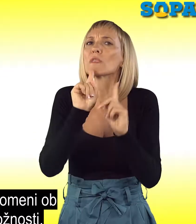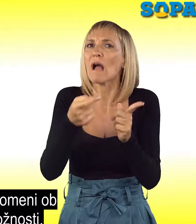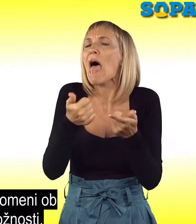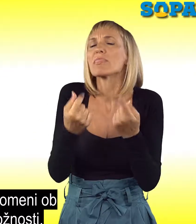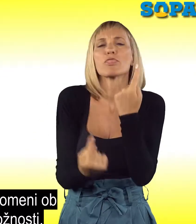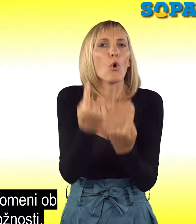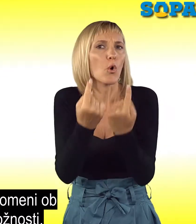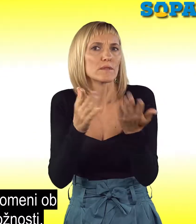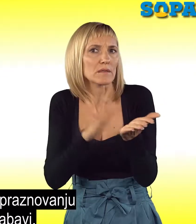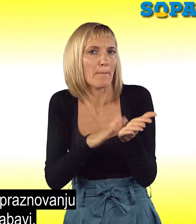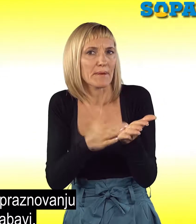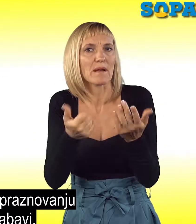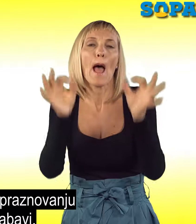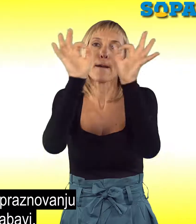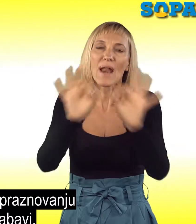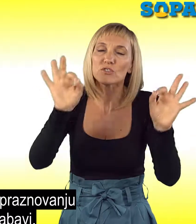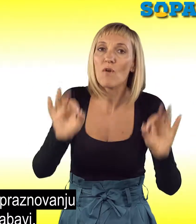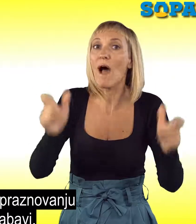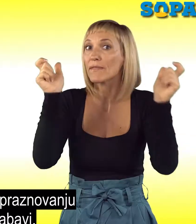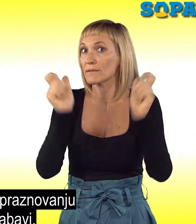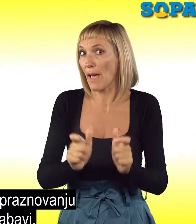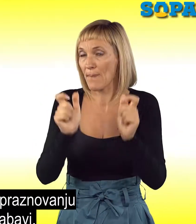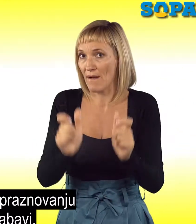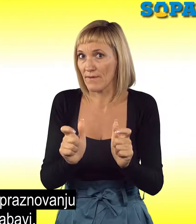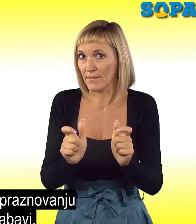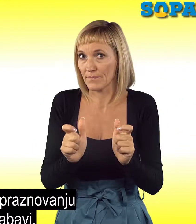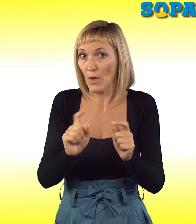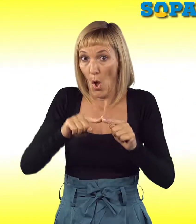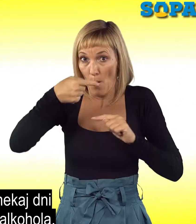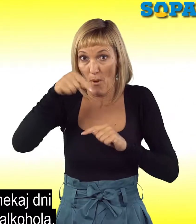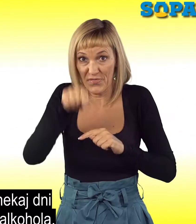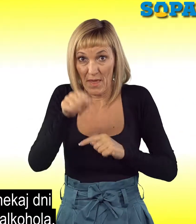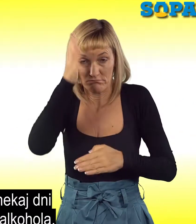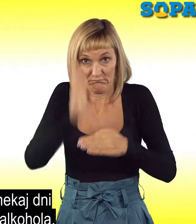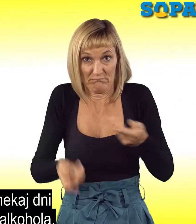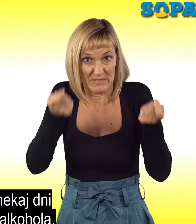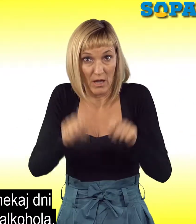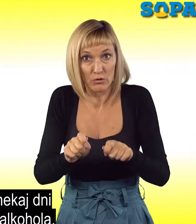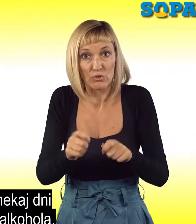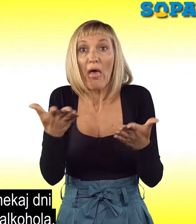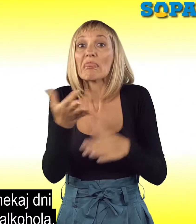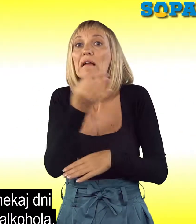priložnosti, na primer na praznovanju ali na zabavi. Po priliki nekaj dni ne pijemo